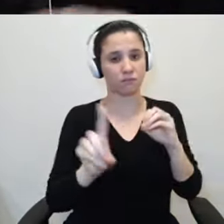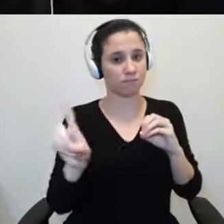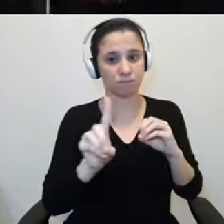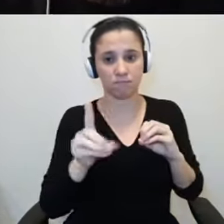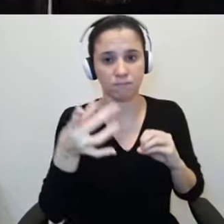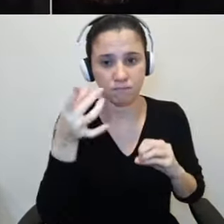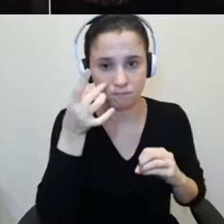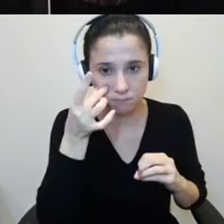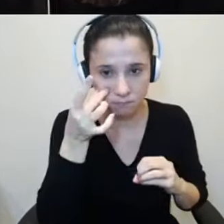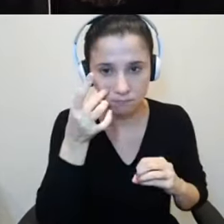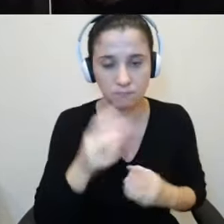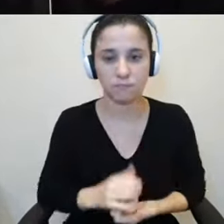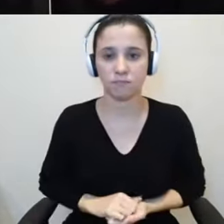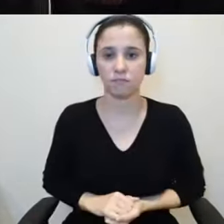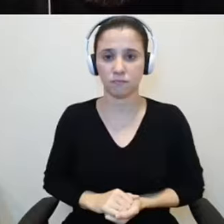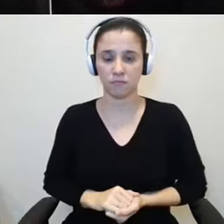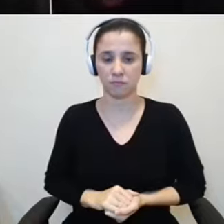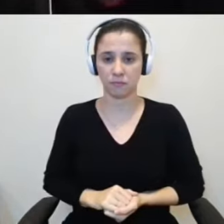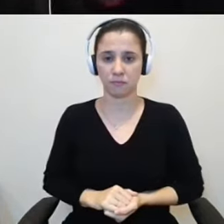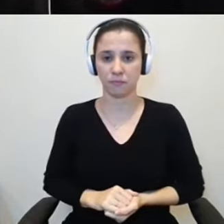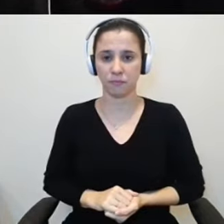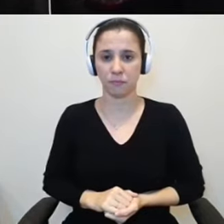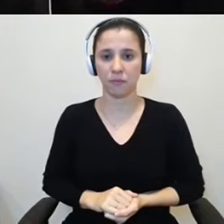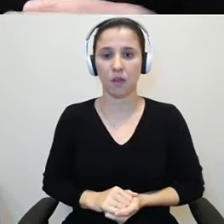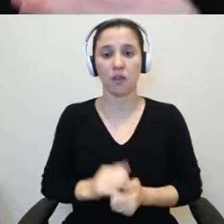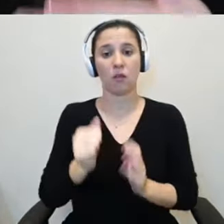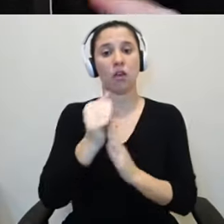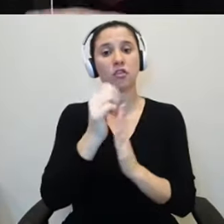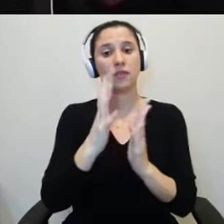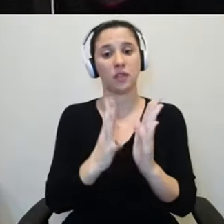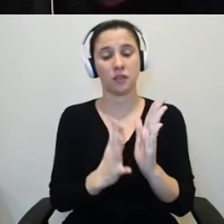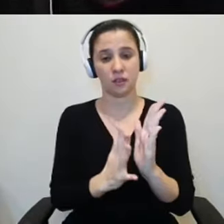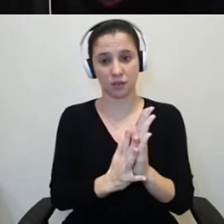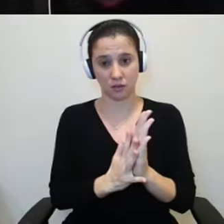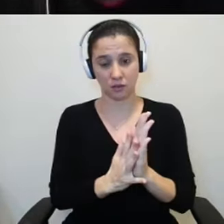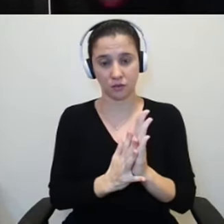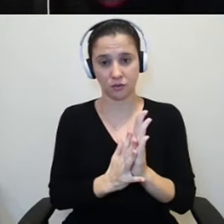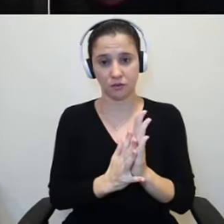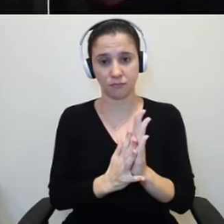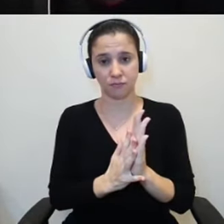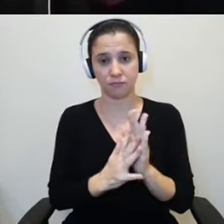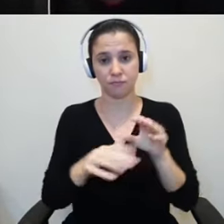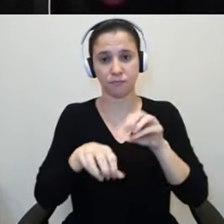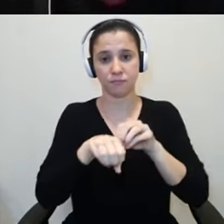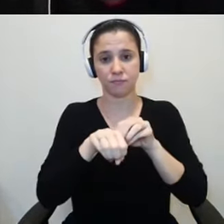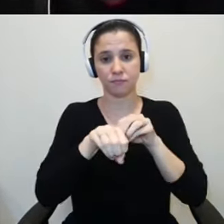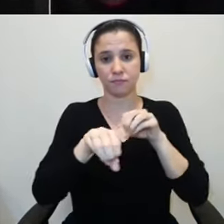gente voltar com atividades remotas. E como isso vai acontecer, né, pessoal?